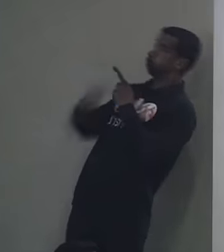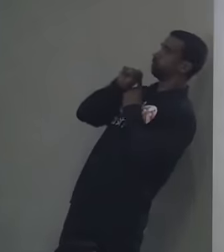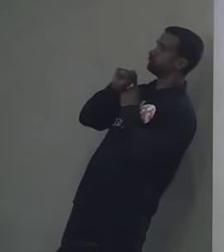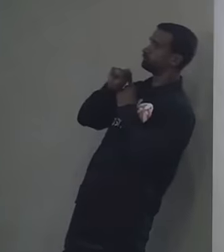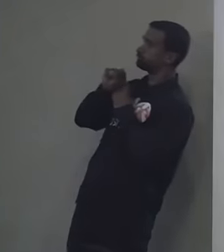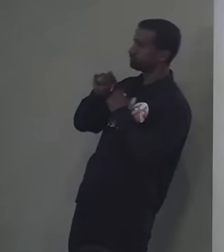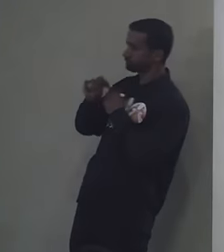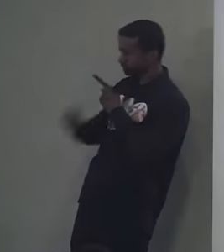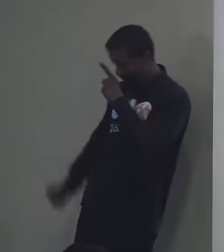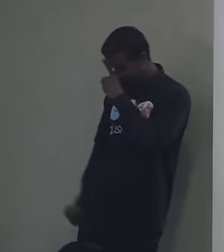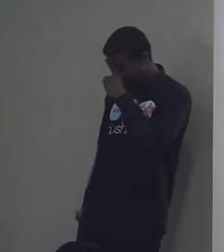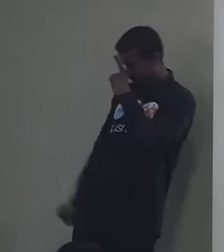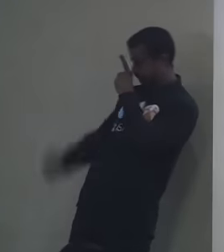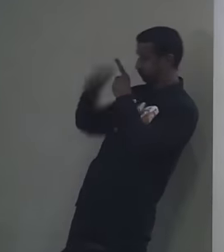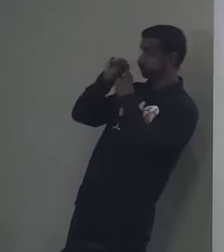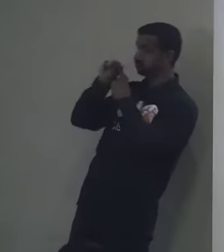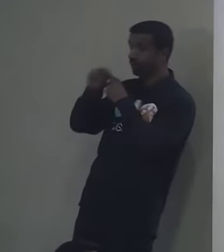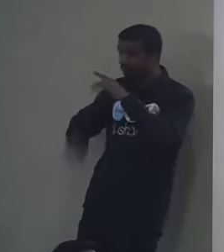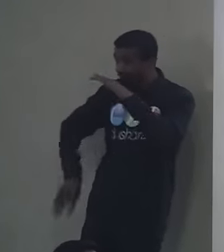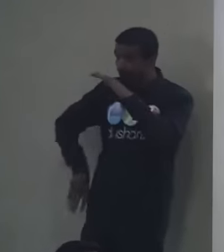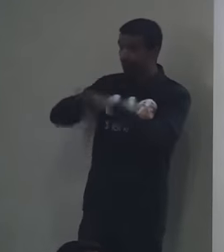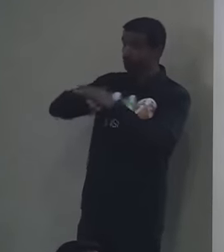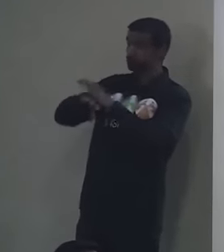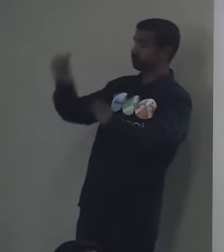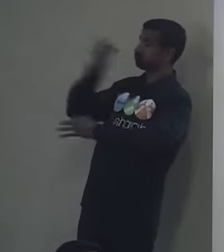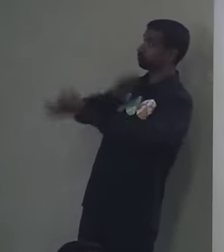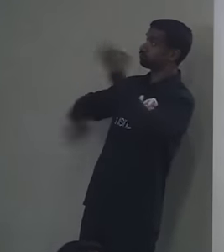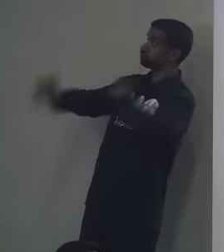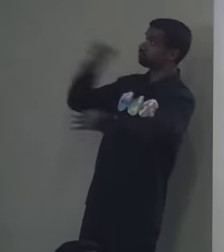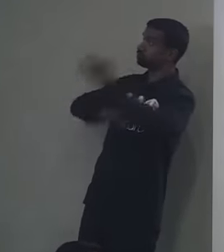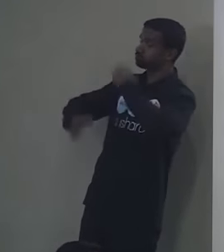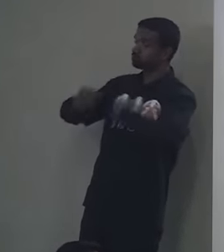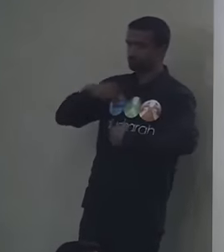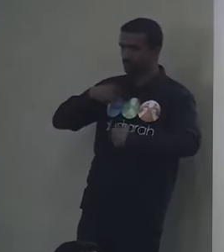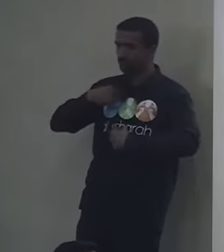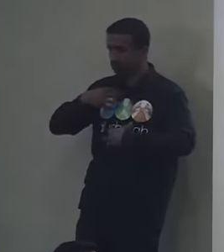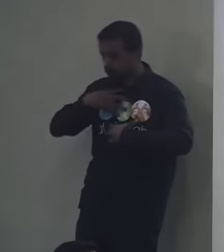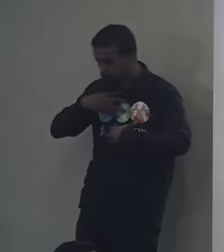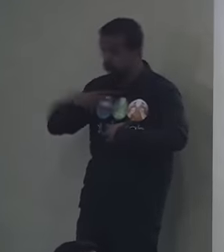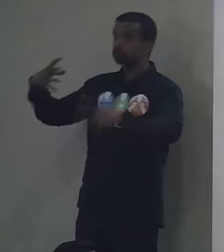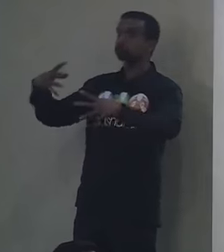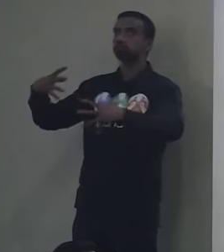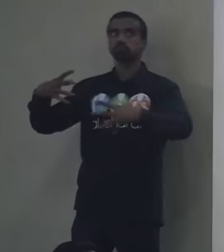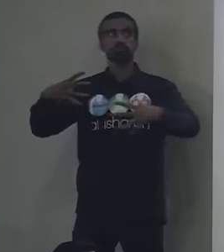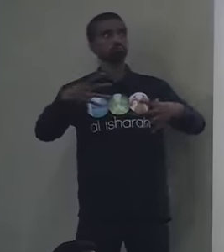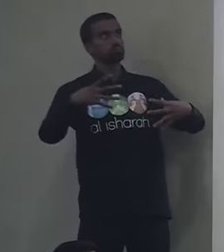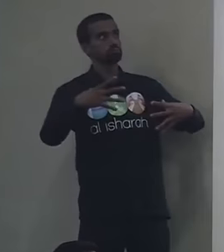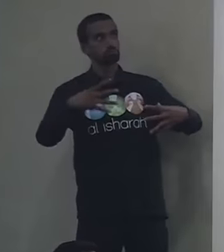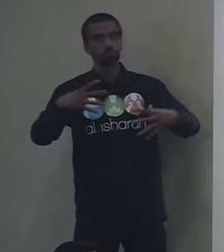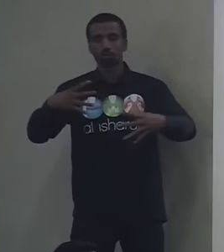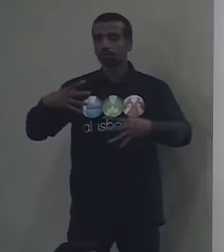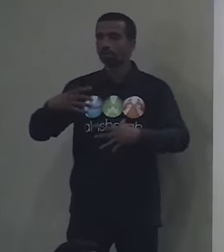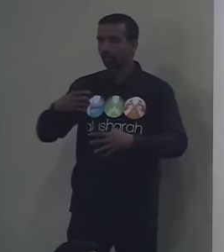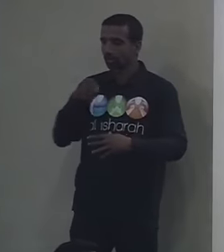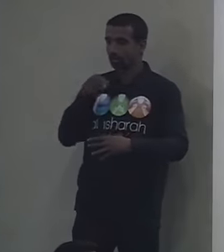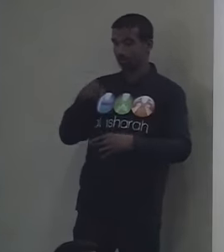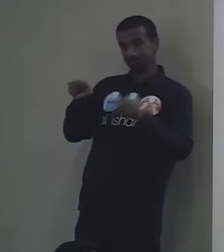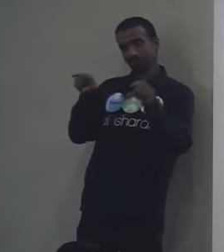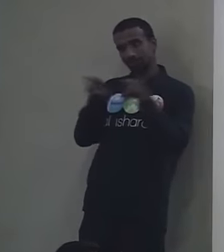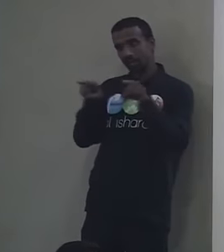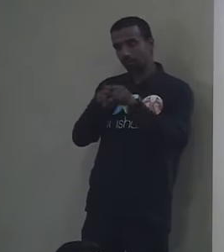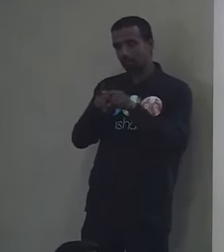full interrogation happens, then you'll really know how distracted you were. ثُمَّ كَلَّا سَوْفَ تَعْلَمُونَ. That's يوم